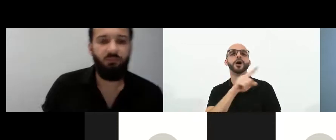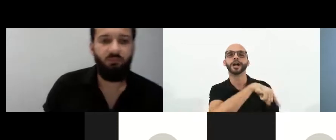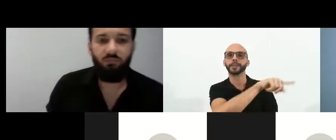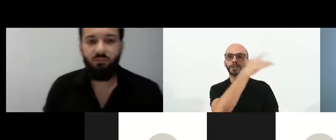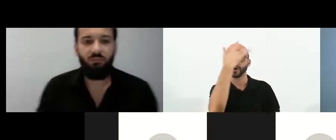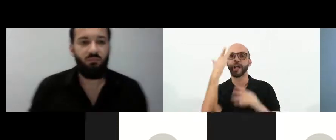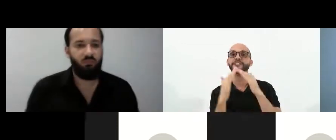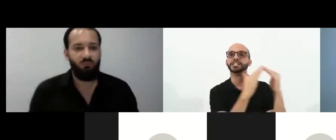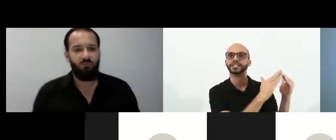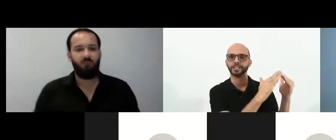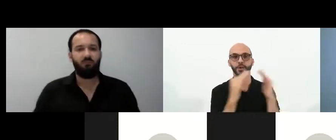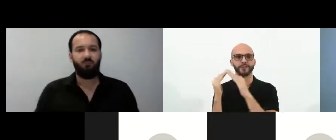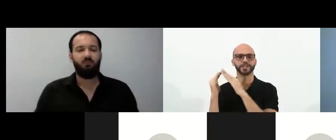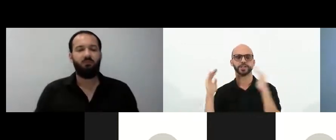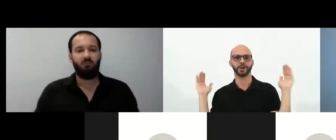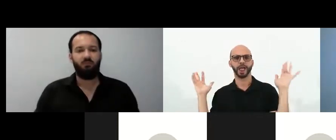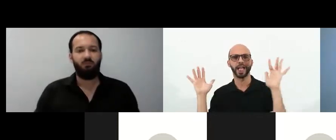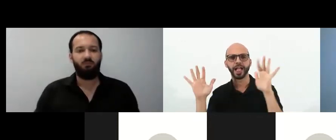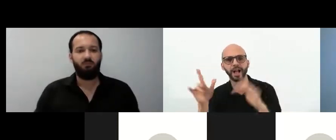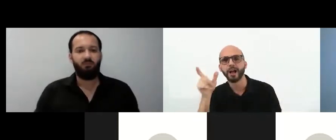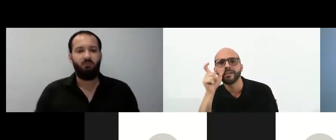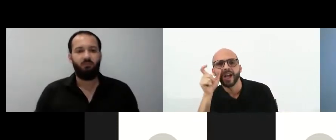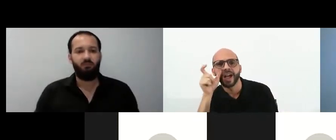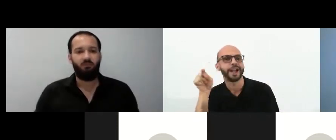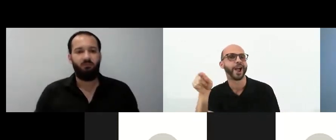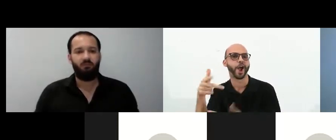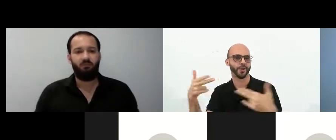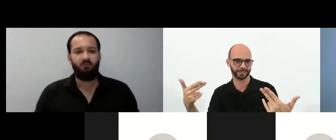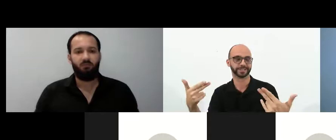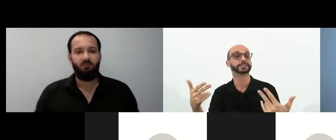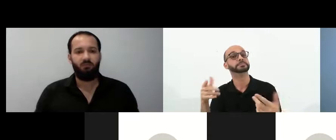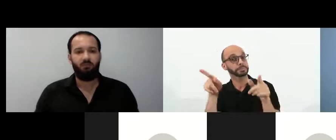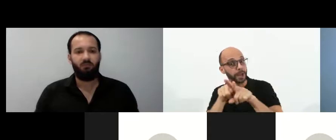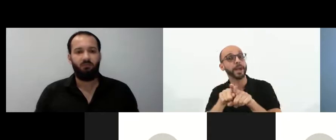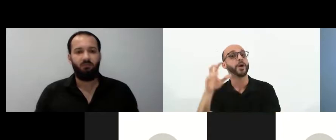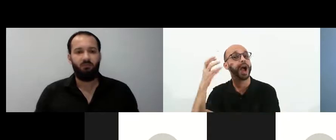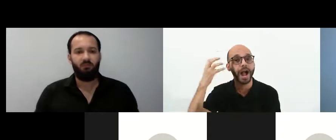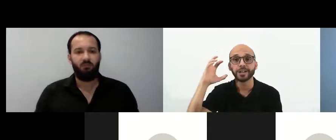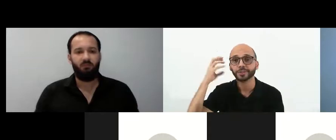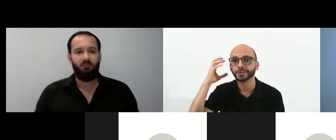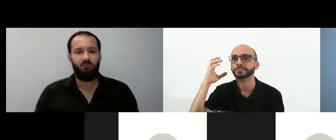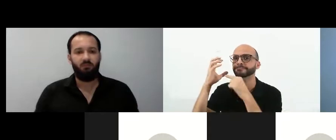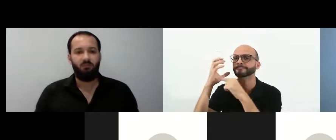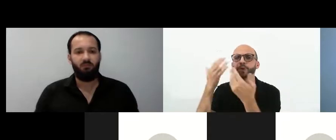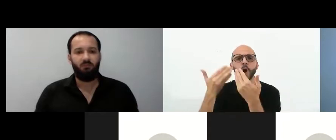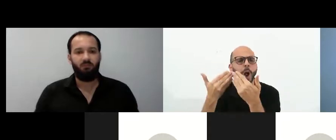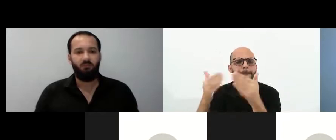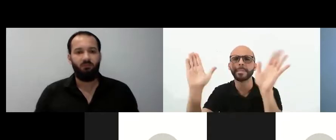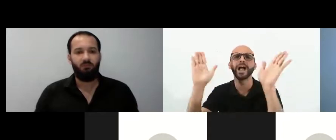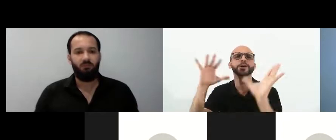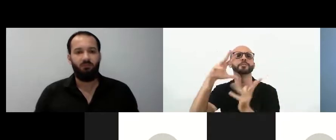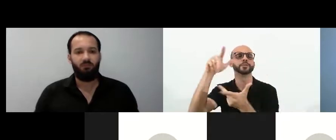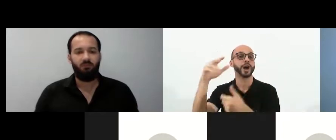uma televisão na casa e aí os vizinhos iam para poder assistir, ter as informações.